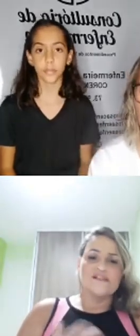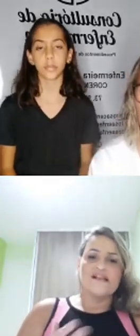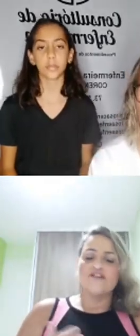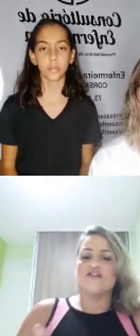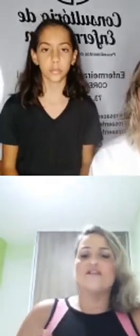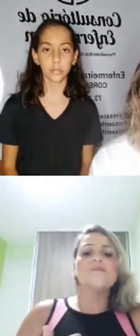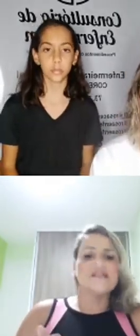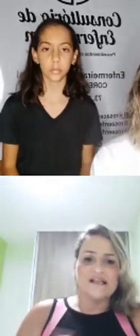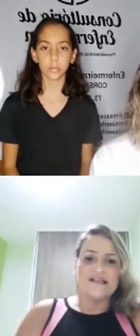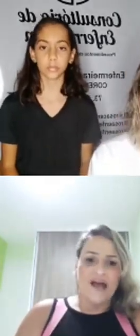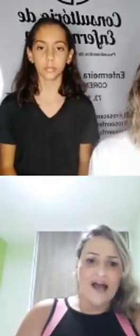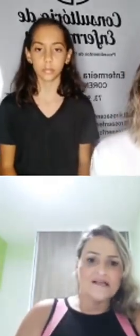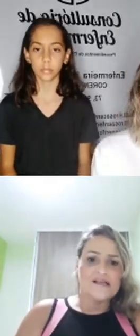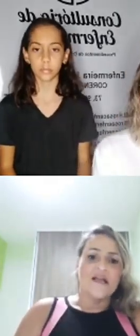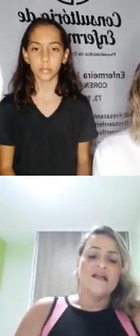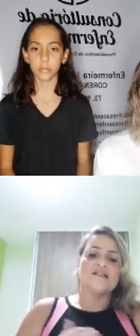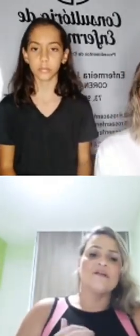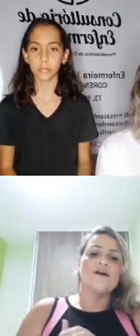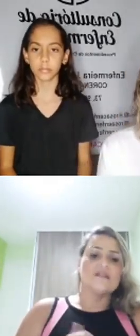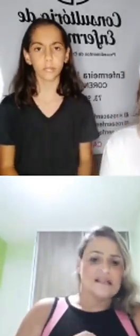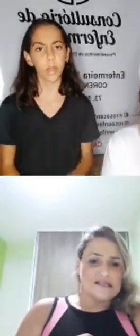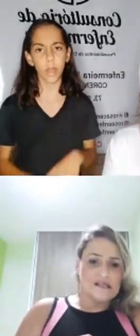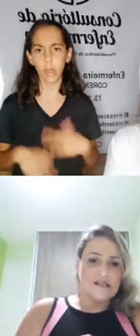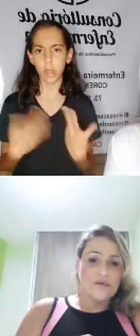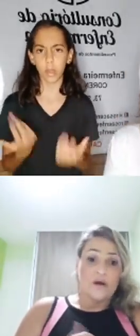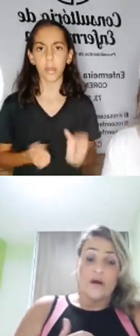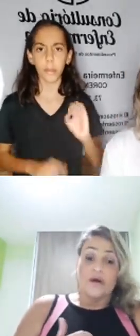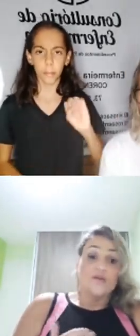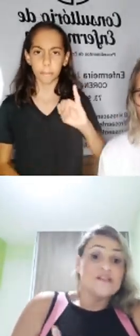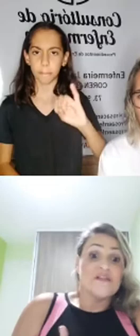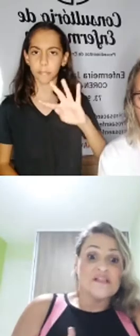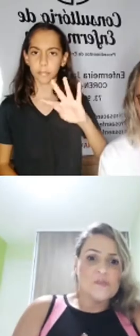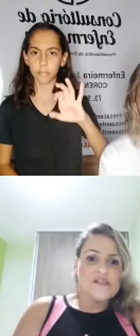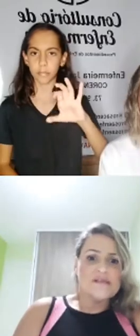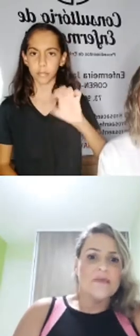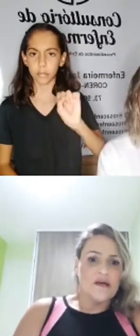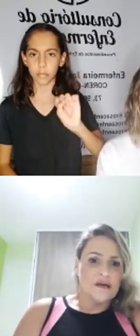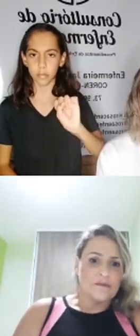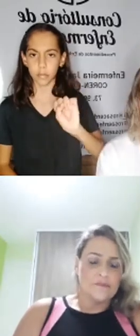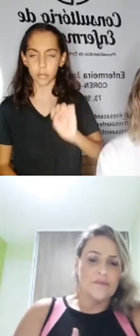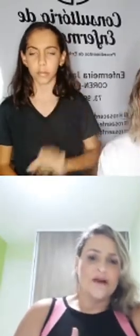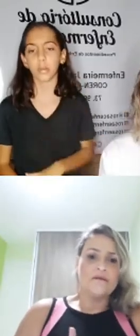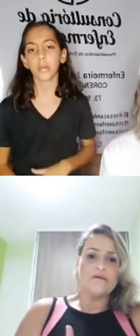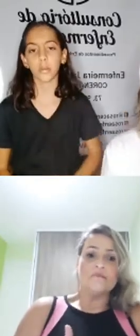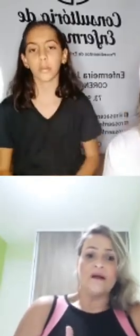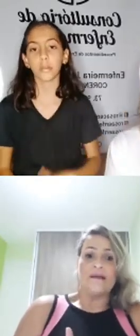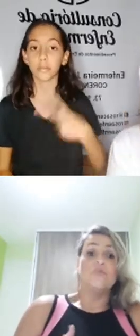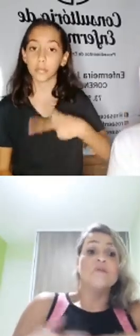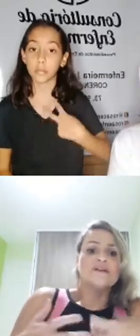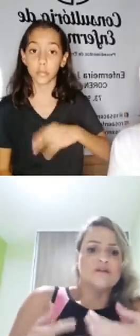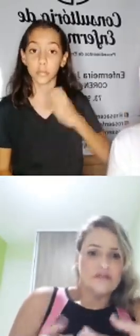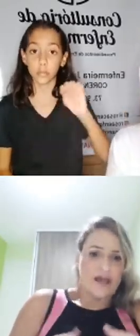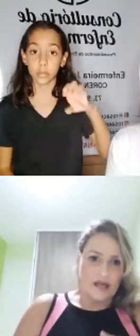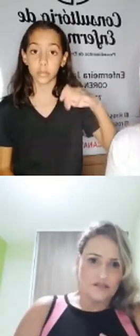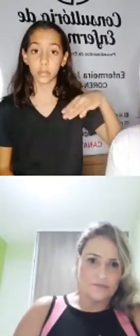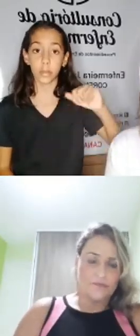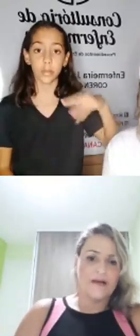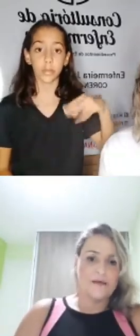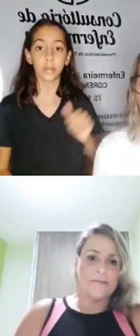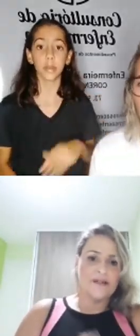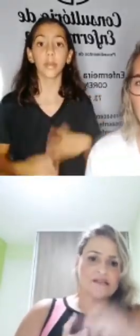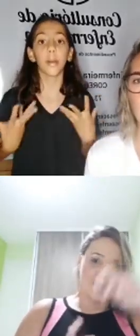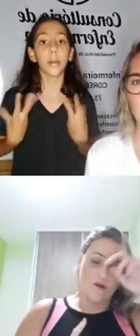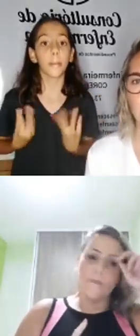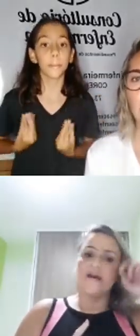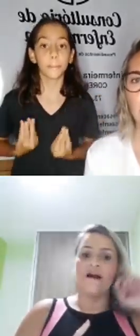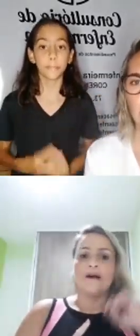alguns sites de especialidades estão acontecendo 2 vezes por semana, porque é muita novidade